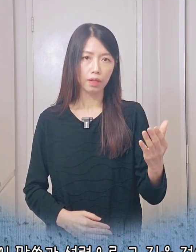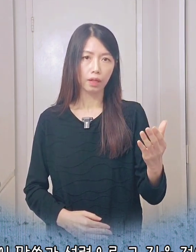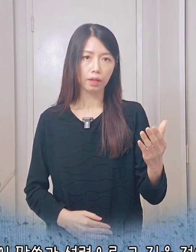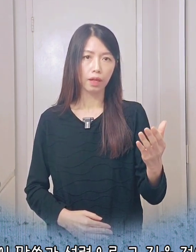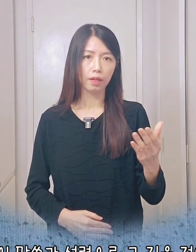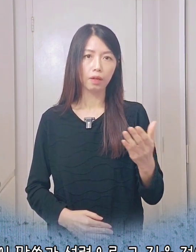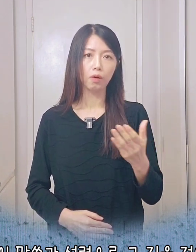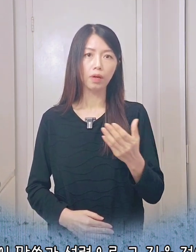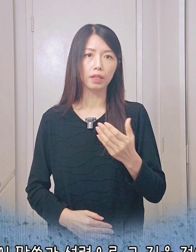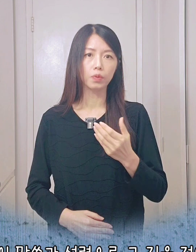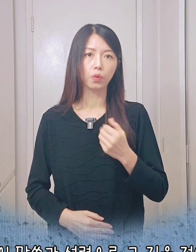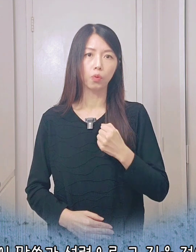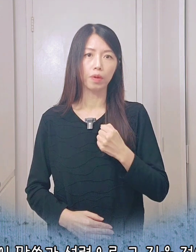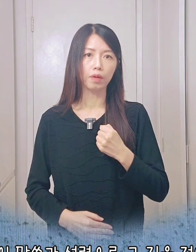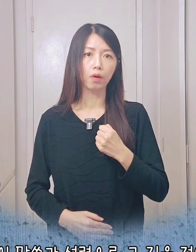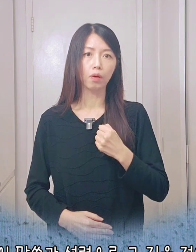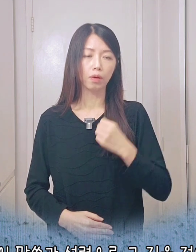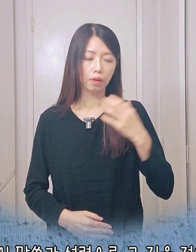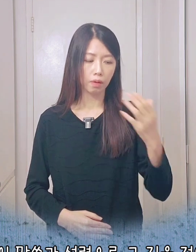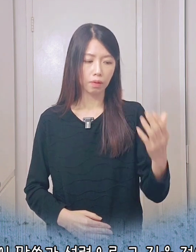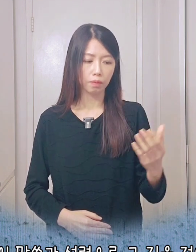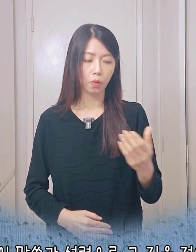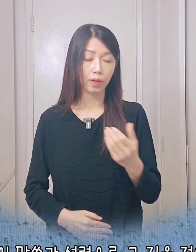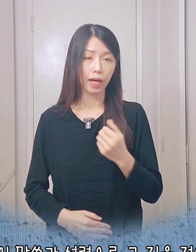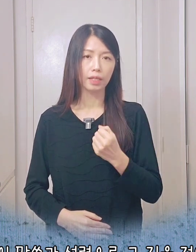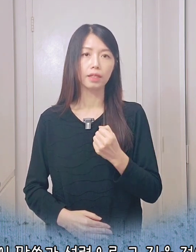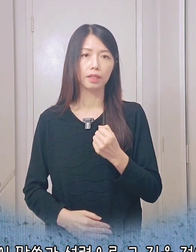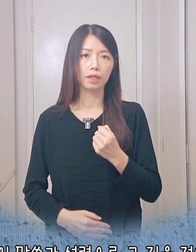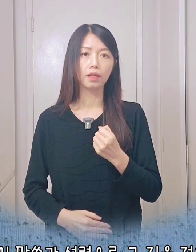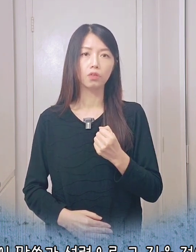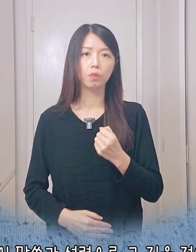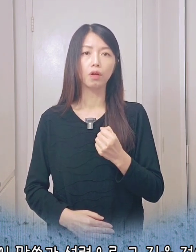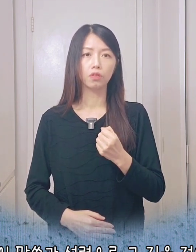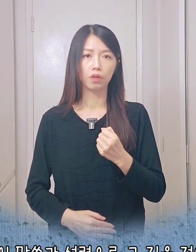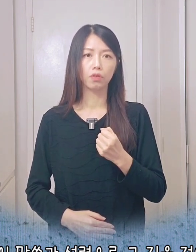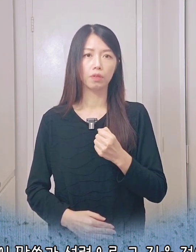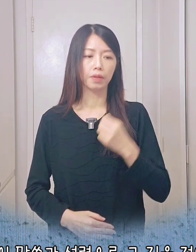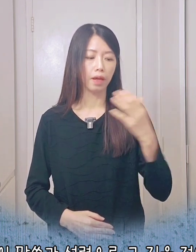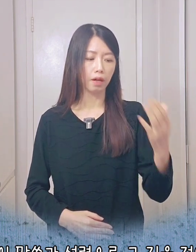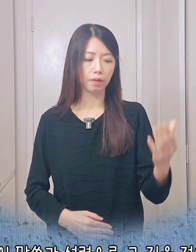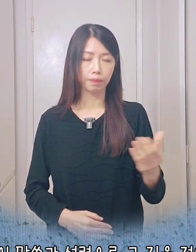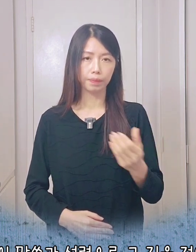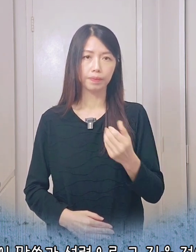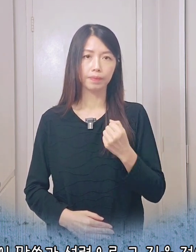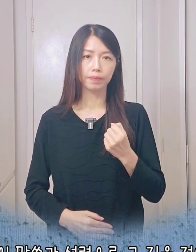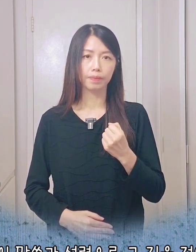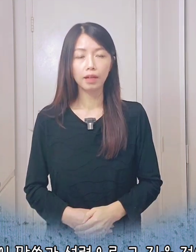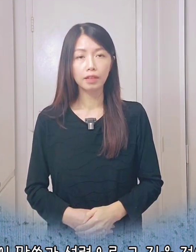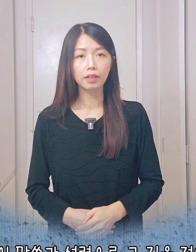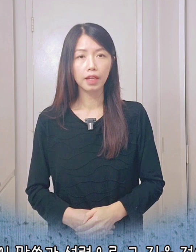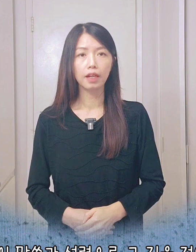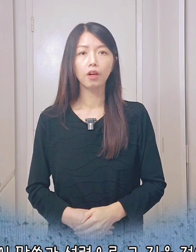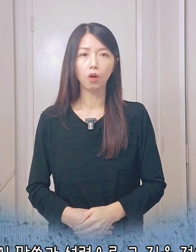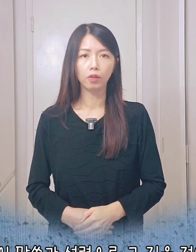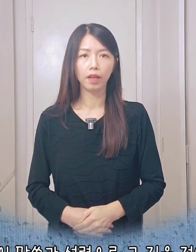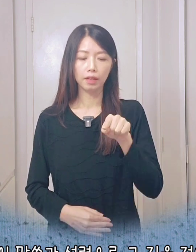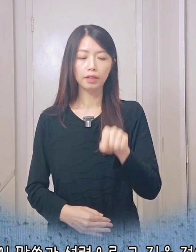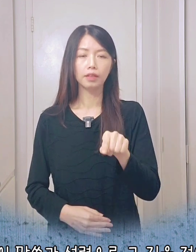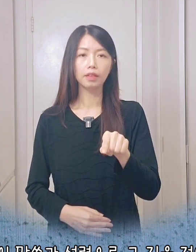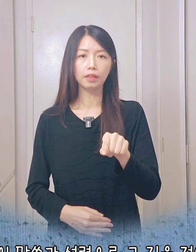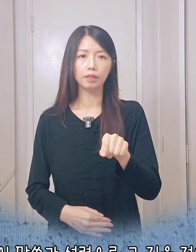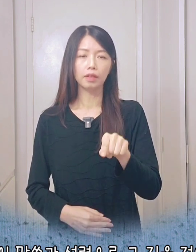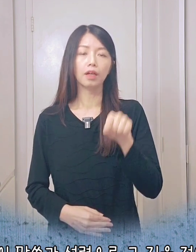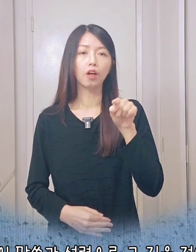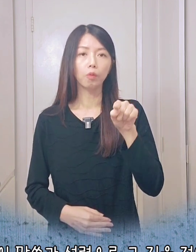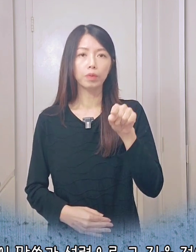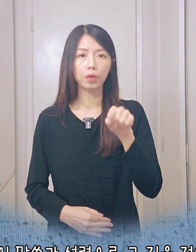손을 이 상태에서 가슴 쪽으로 오면서 뭘 가지듯이 주먹을 쥐어주시면 돼요. 그 길을 걸었네.